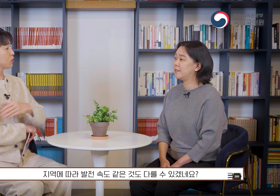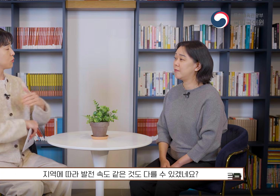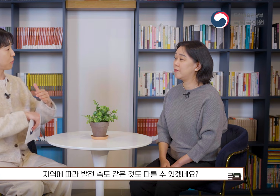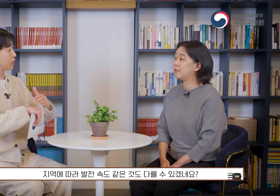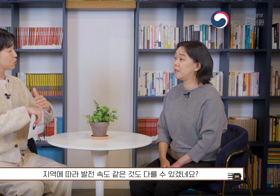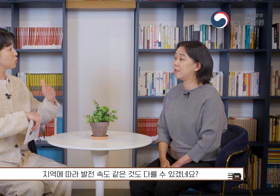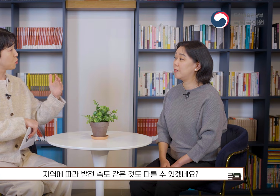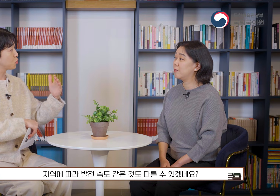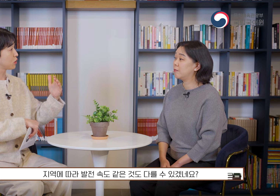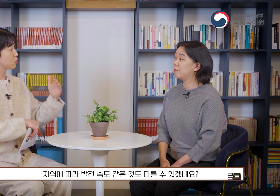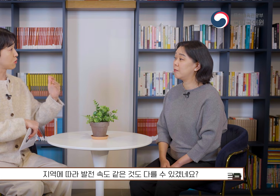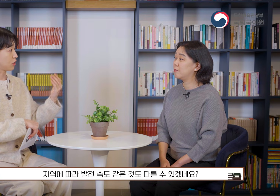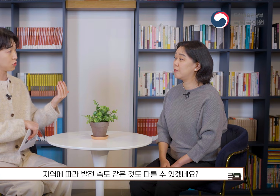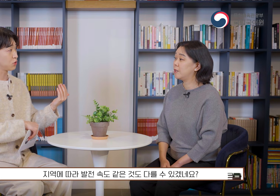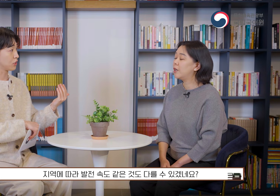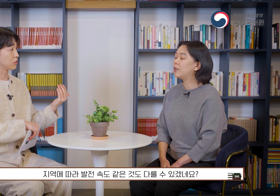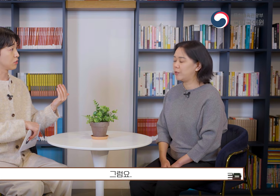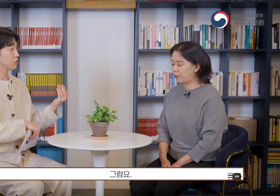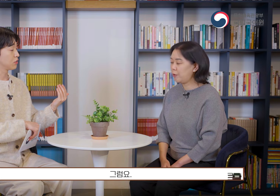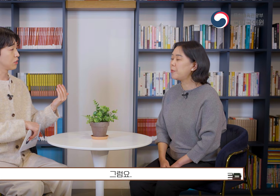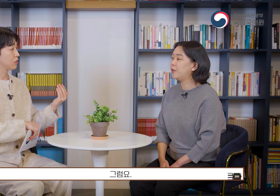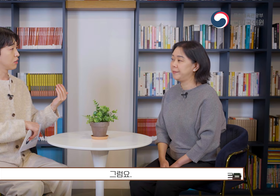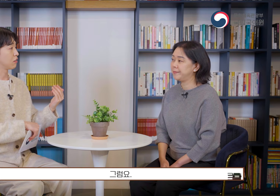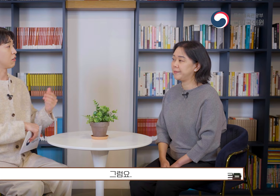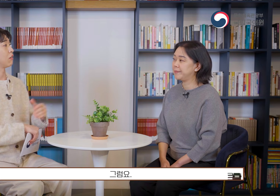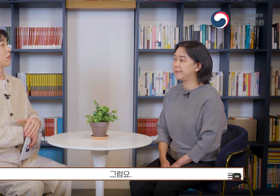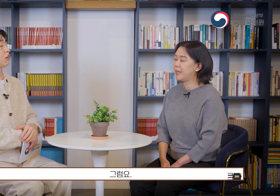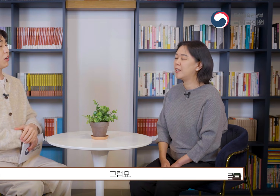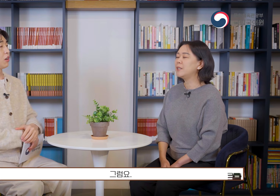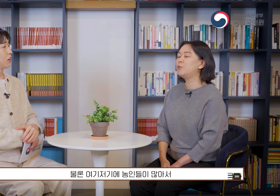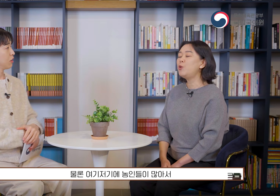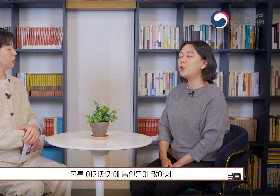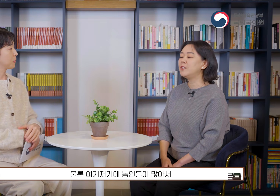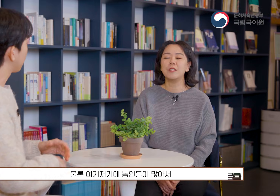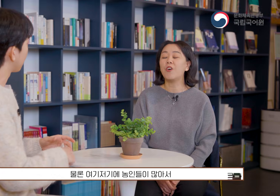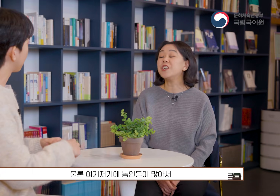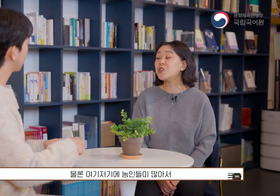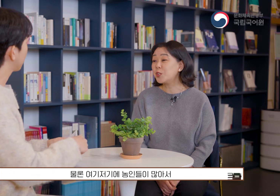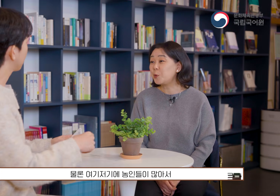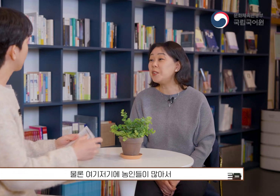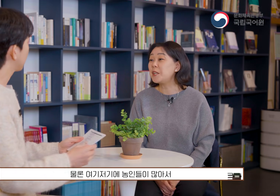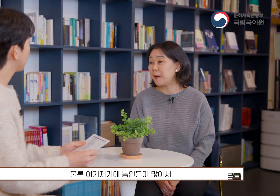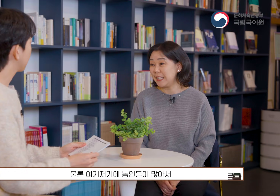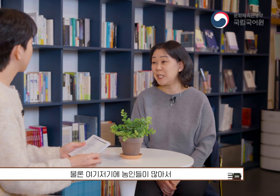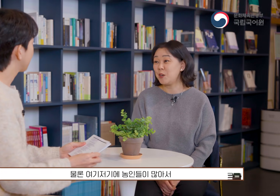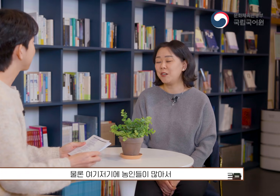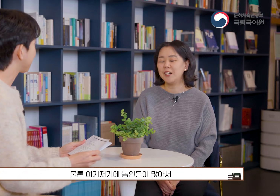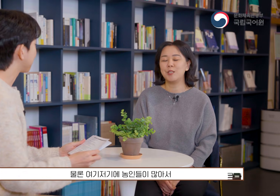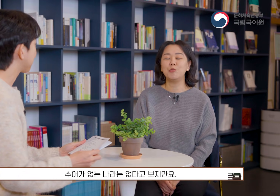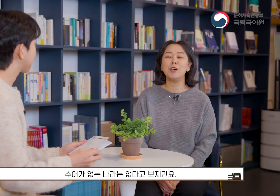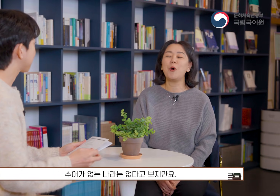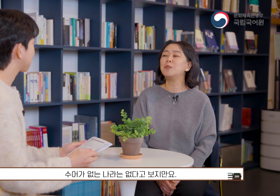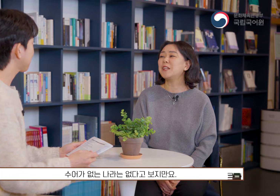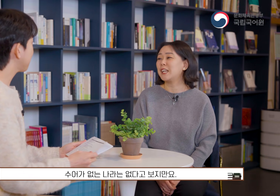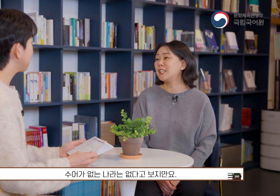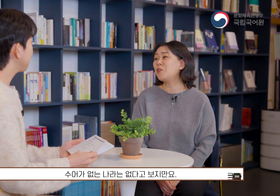그러면 발전 속도나 이런 것도 다를 수 있겠네요. 그럼요. 근데 물론 네. 여기저기 농인들이 많아서 수어가 없는 나라는